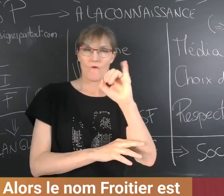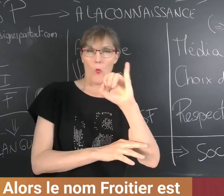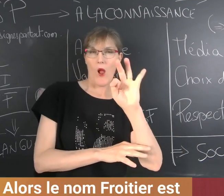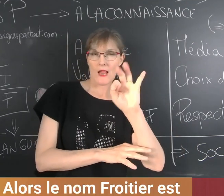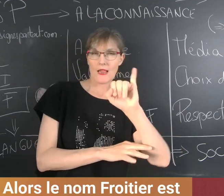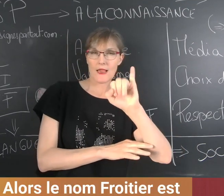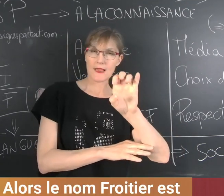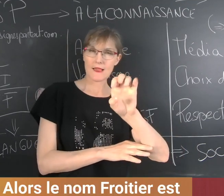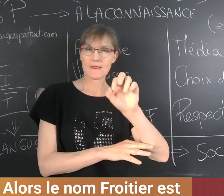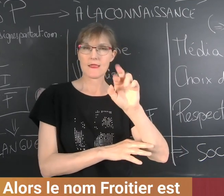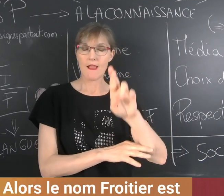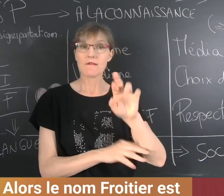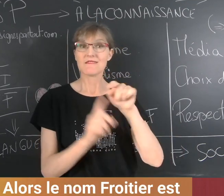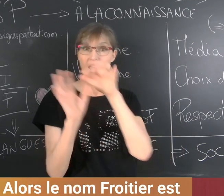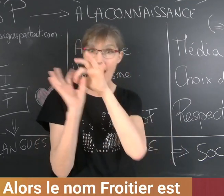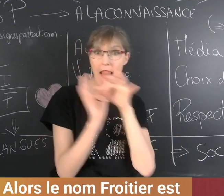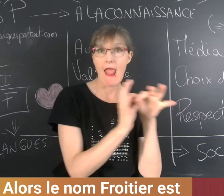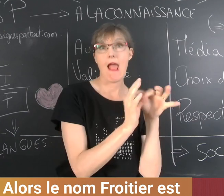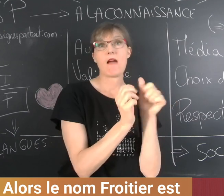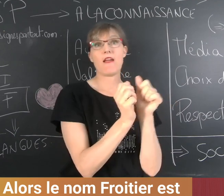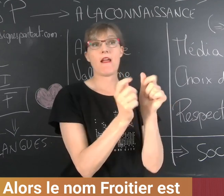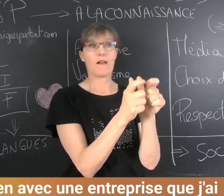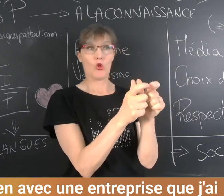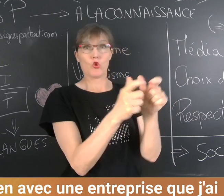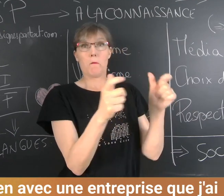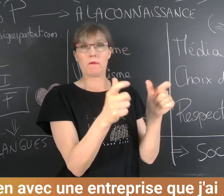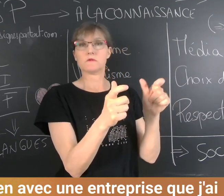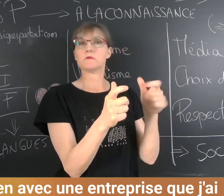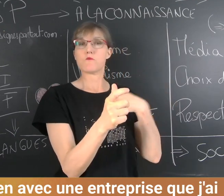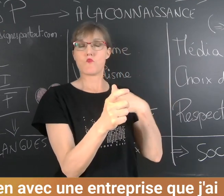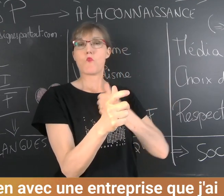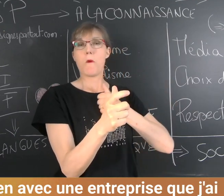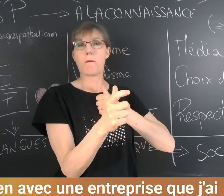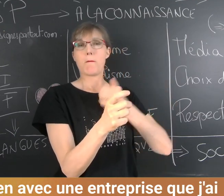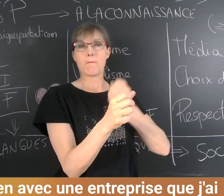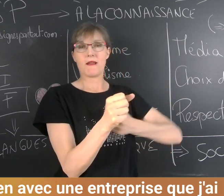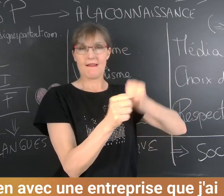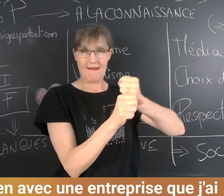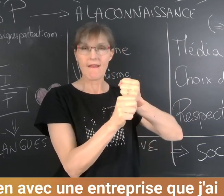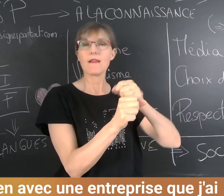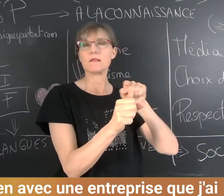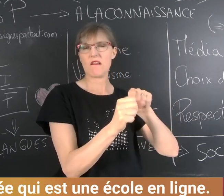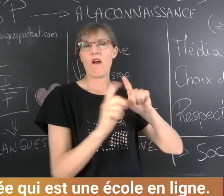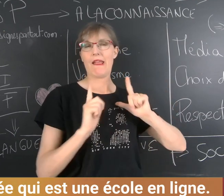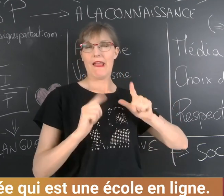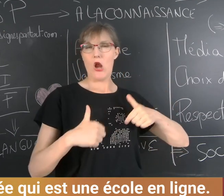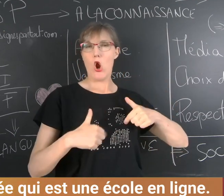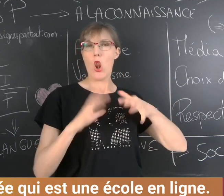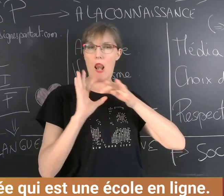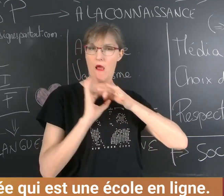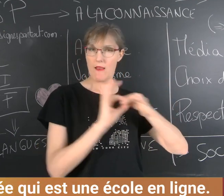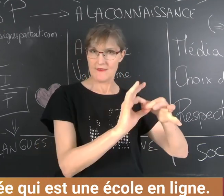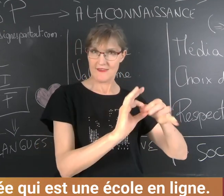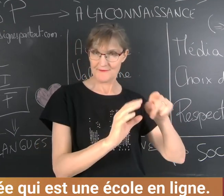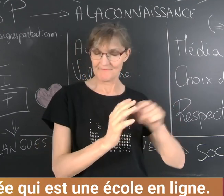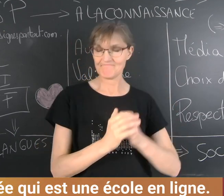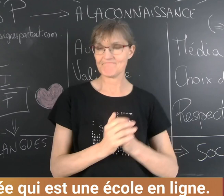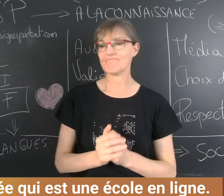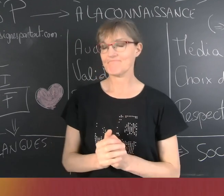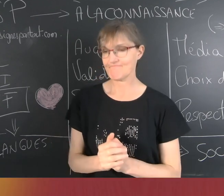Alors le nom Froitier est en lien avec une entreprise que j'ai créée, qui est une école en ligne.